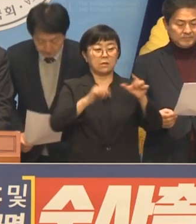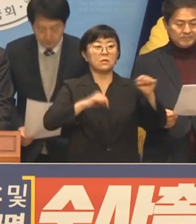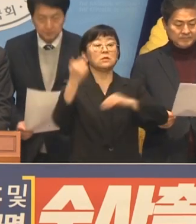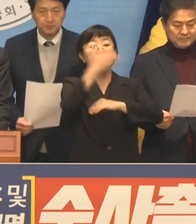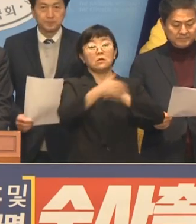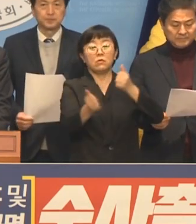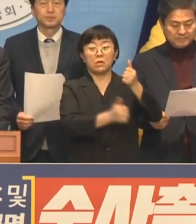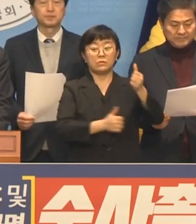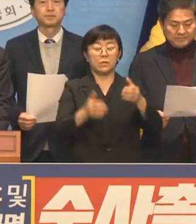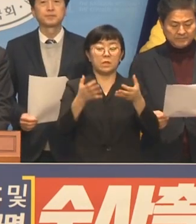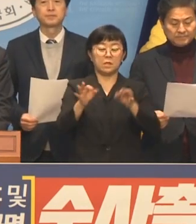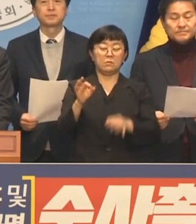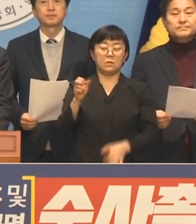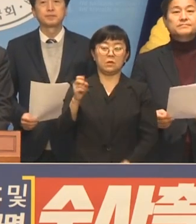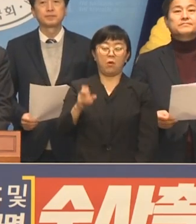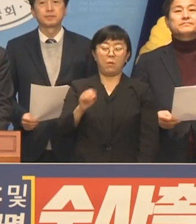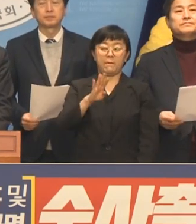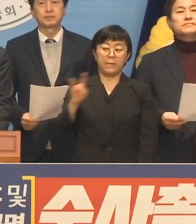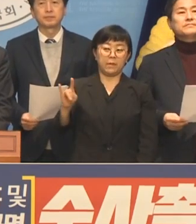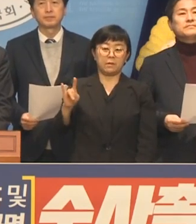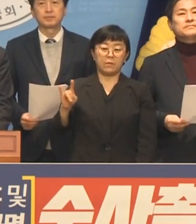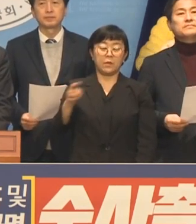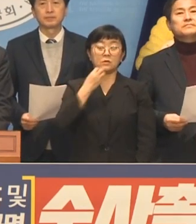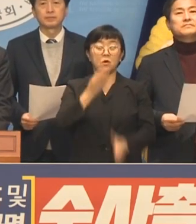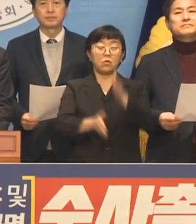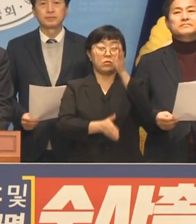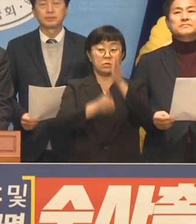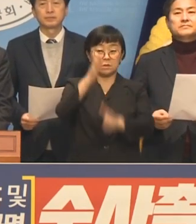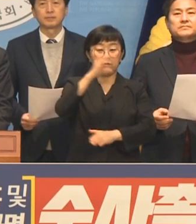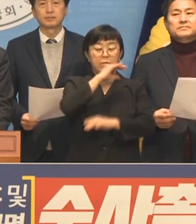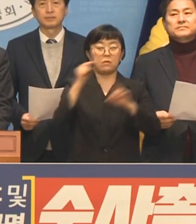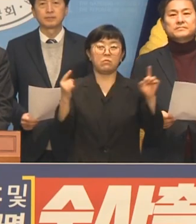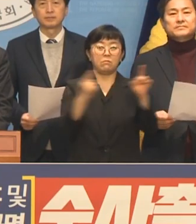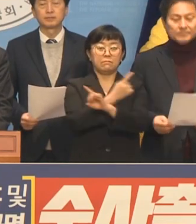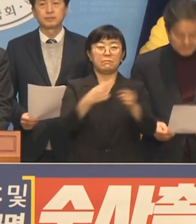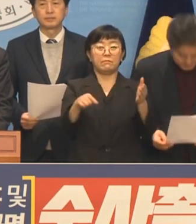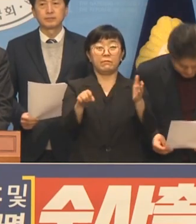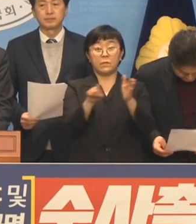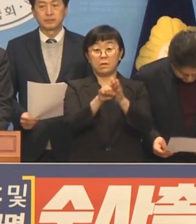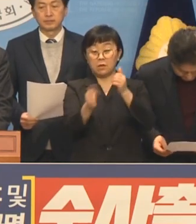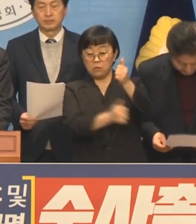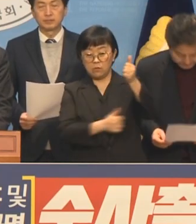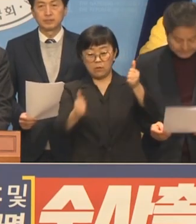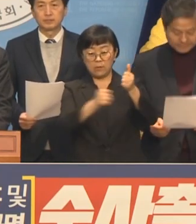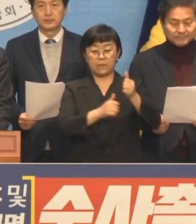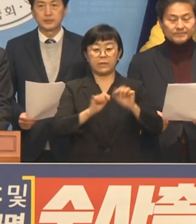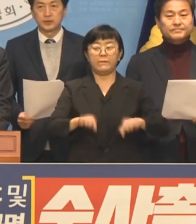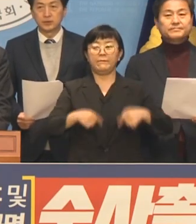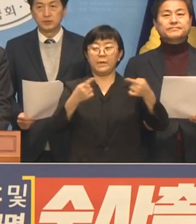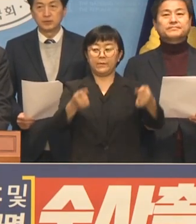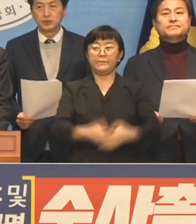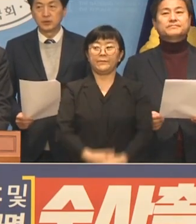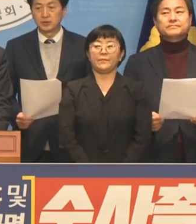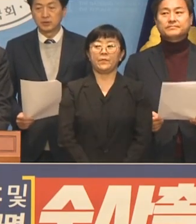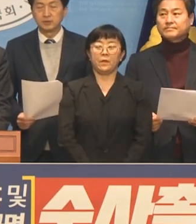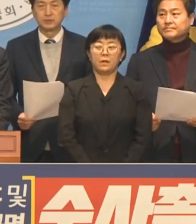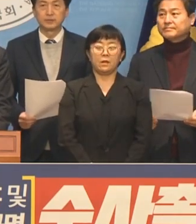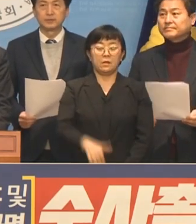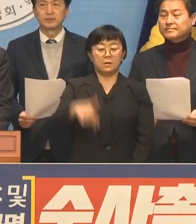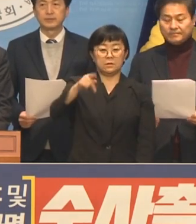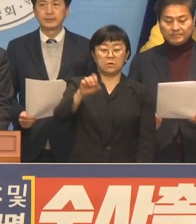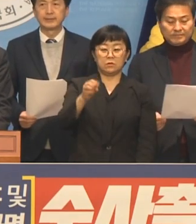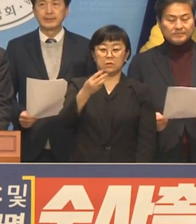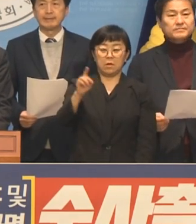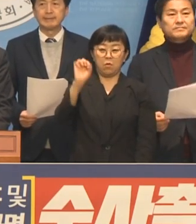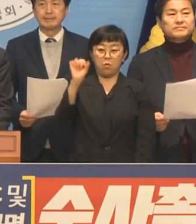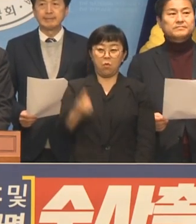함께하셨고요. 김영배 서울시당 서울시 바로잡기 위원장님도 동참하셨습니다. 정태호